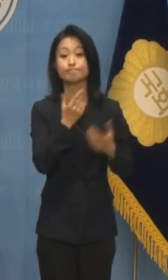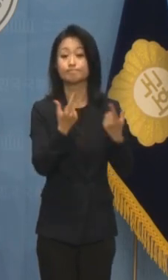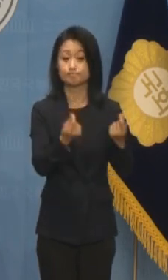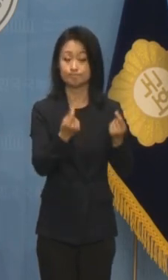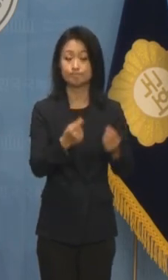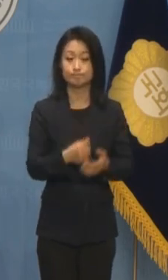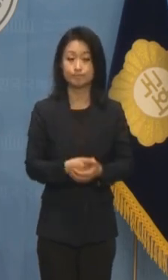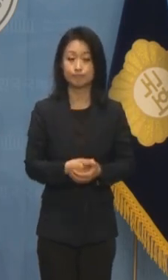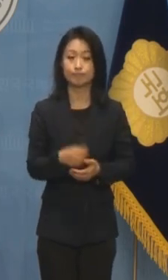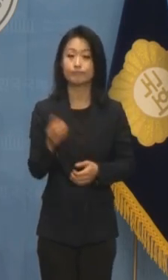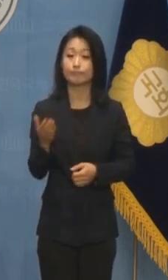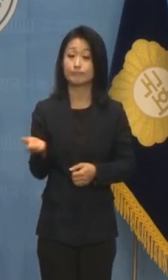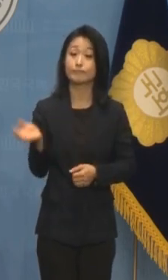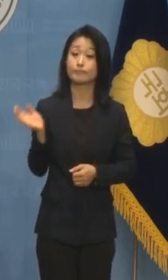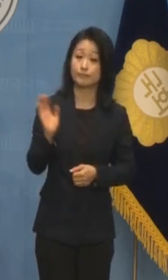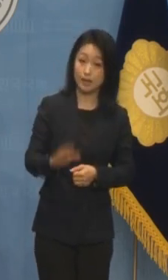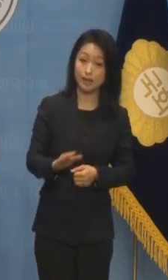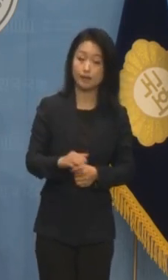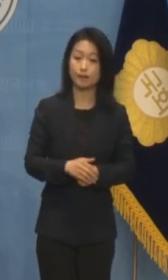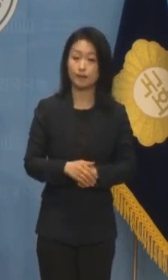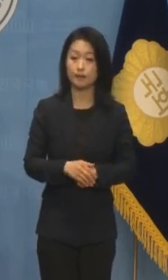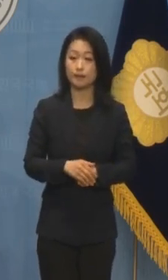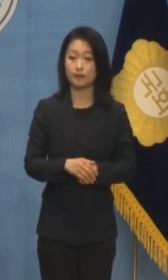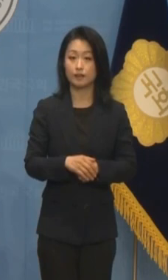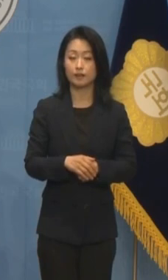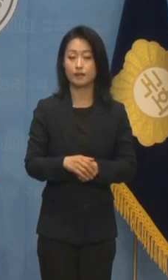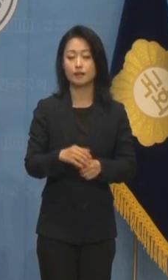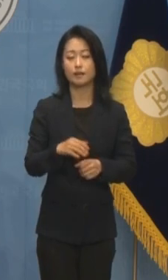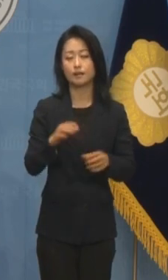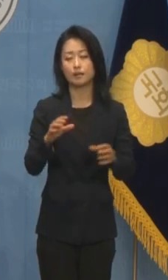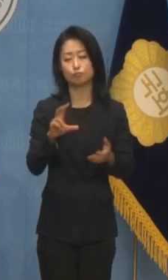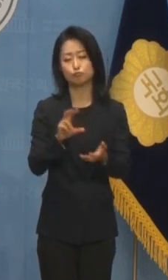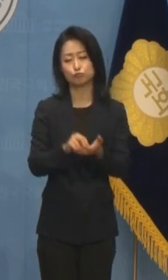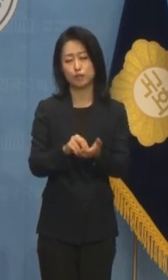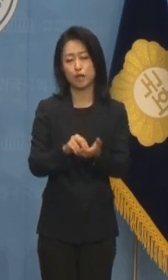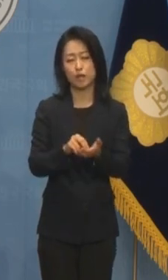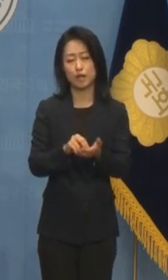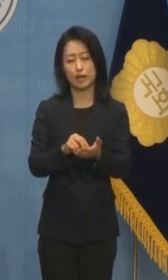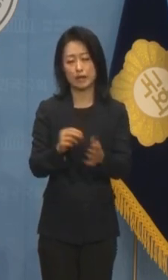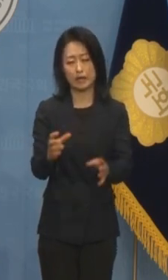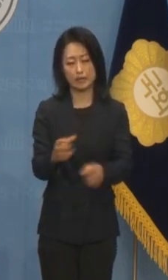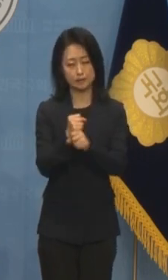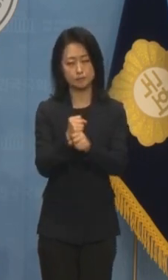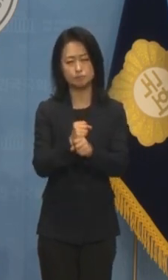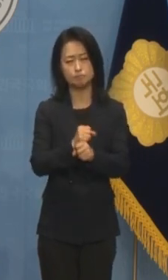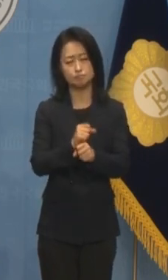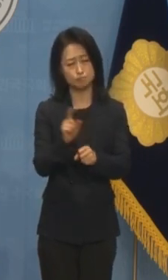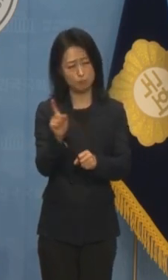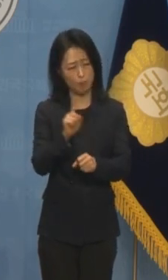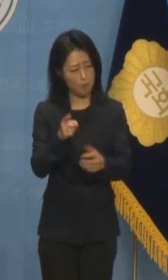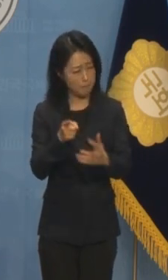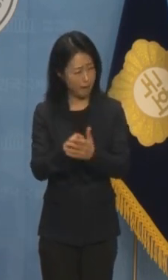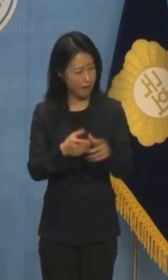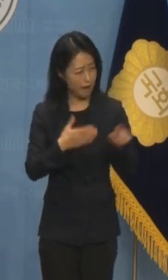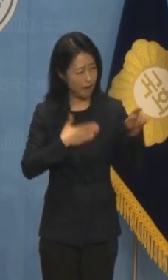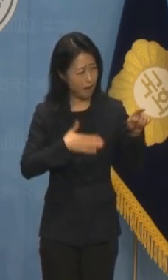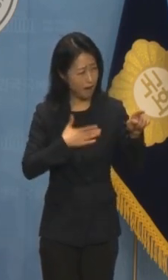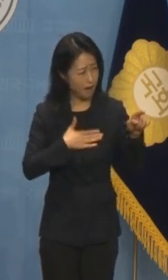당연합니다. 그러나 과연 문제의 핵심을 제대로 파악하고 있는지는 여전히